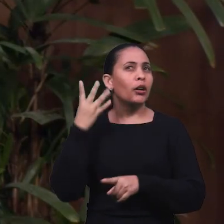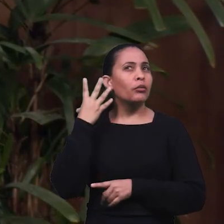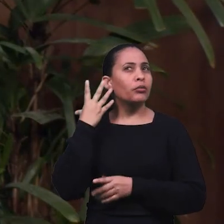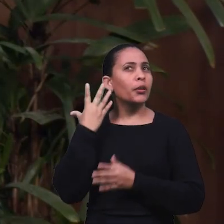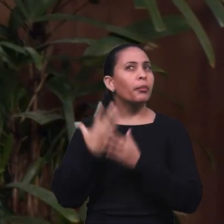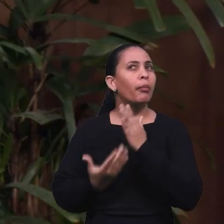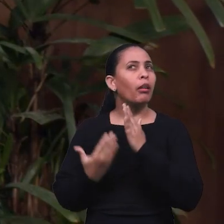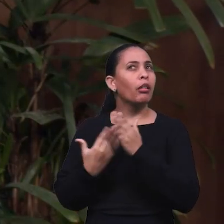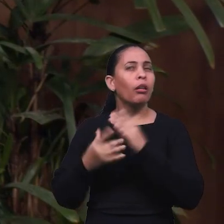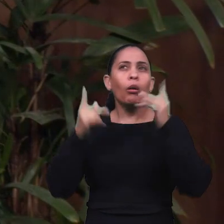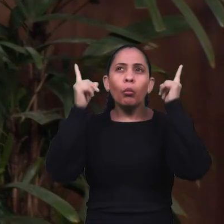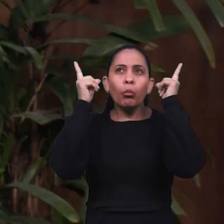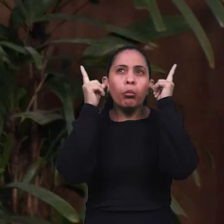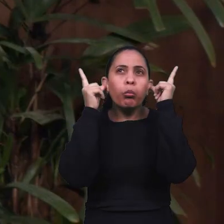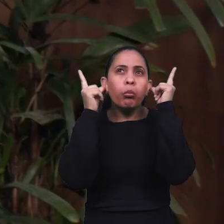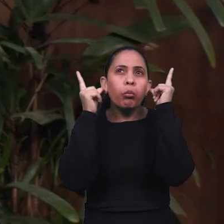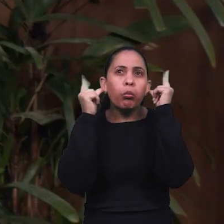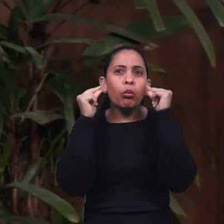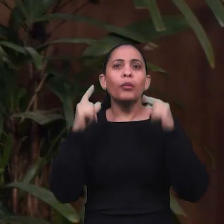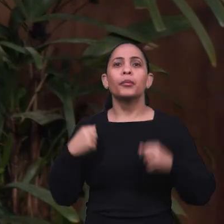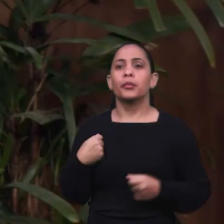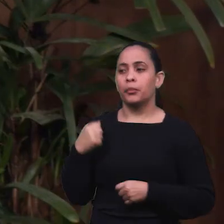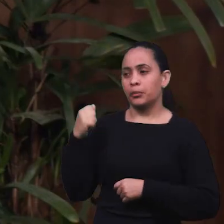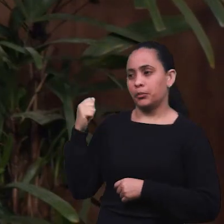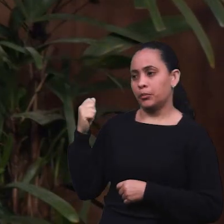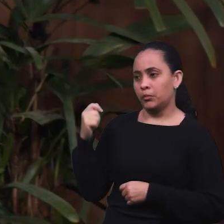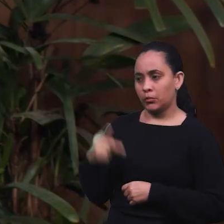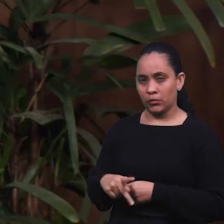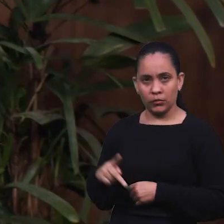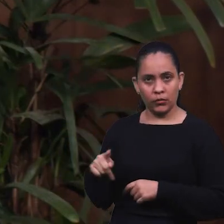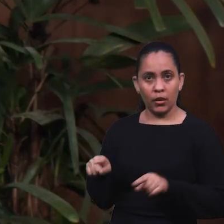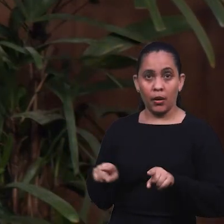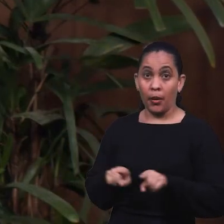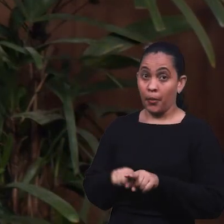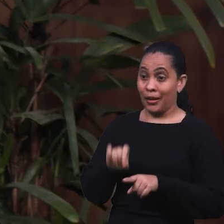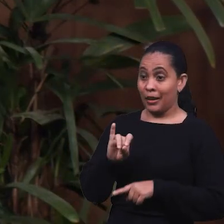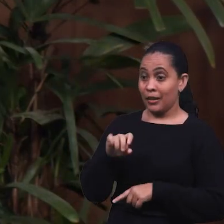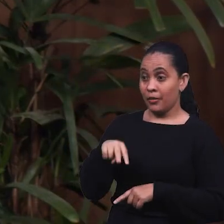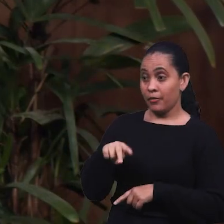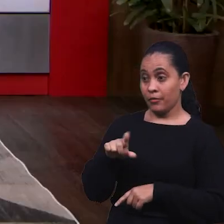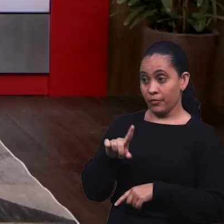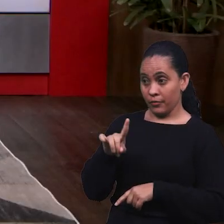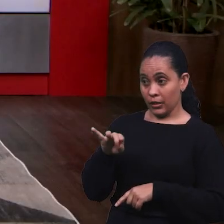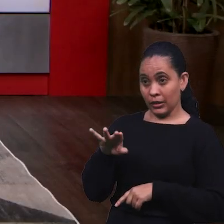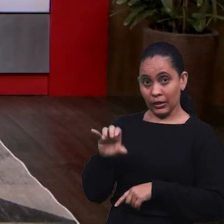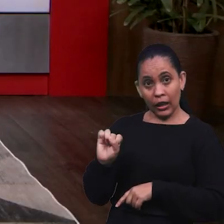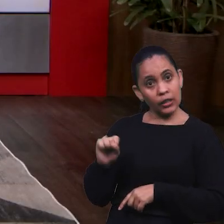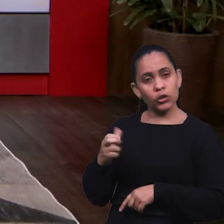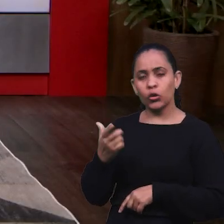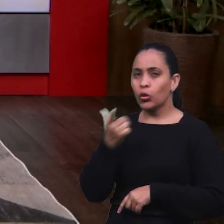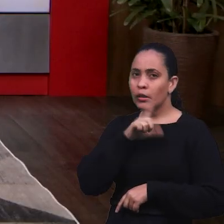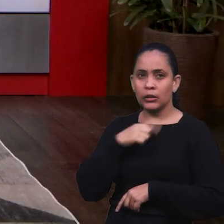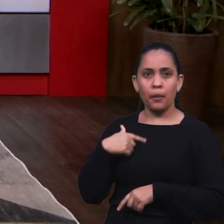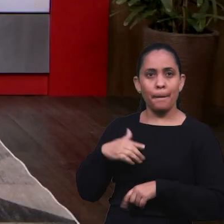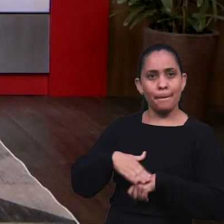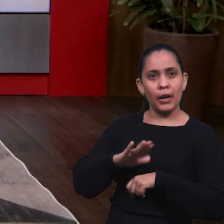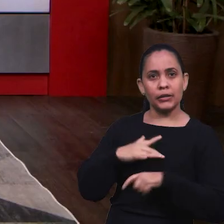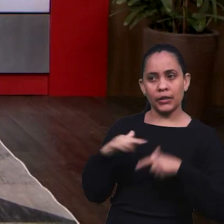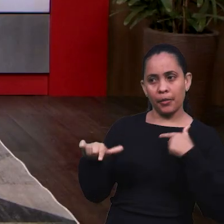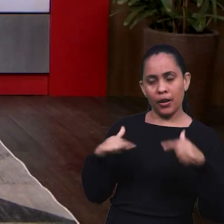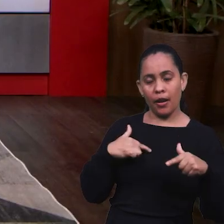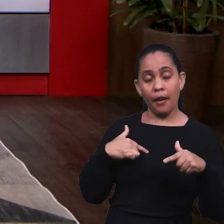perdendo a audição, essa aposentadoria ela é por invalidez ou ela seria por pessoa com deficiência? Qual seria a